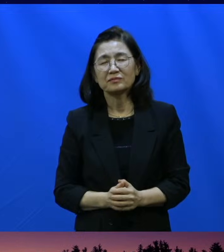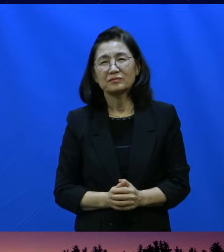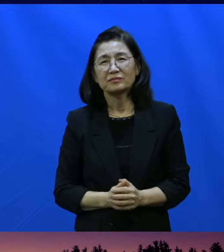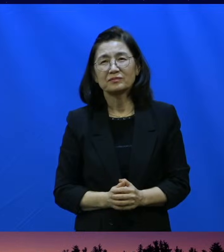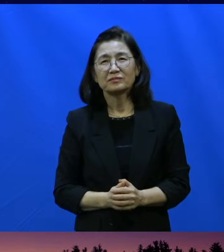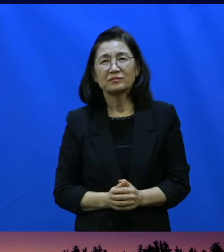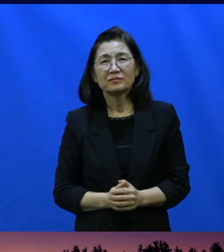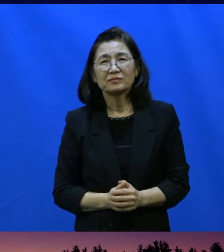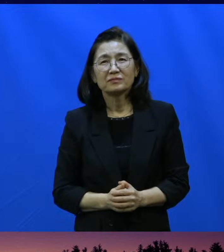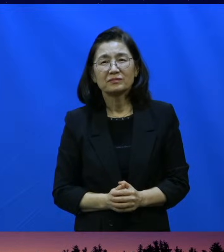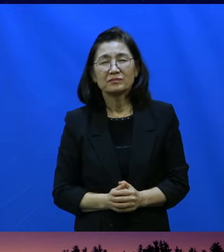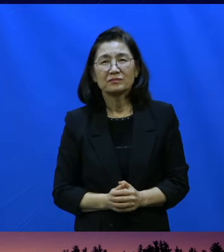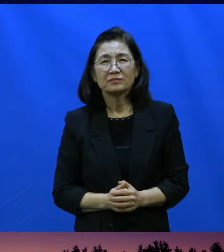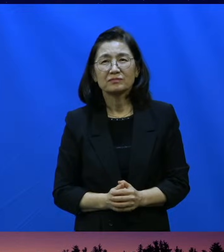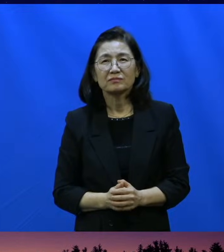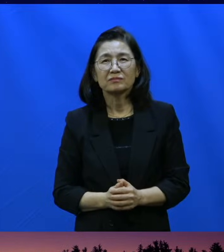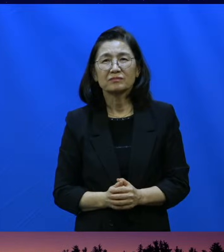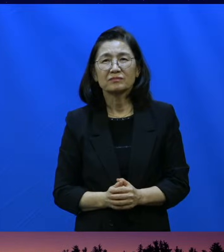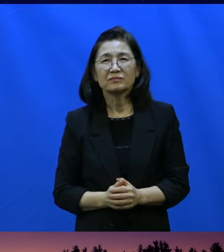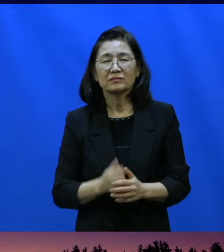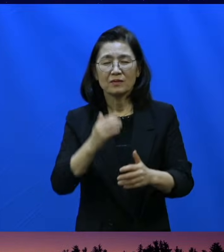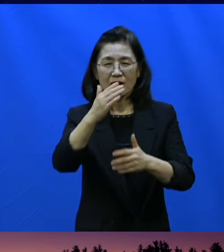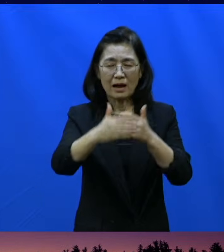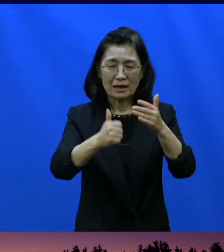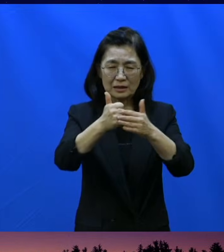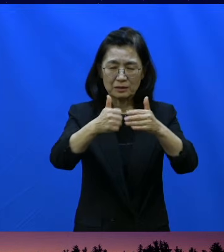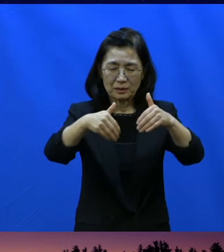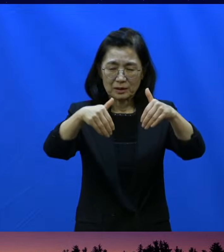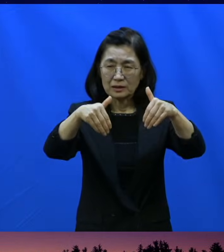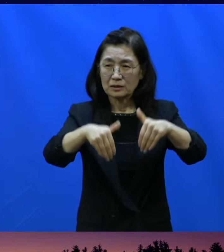여호와 사자와 씨름을 하는 거예요. 씨름을 하는 거예요.